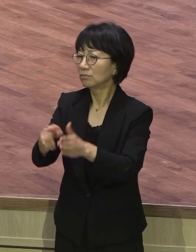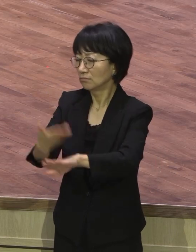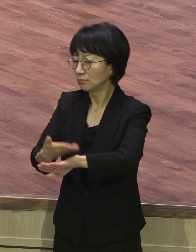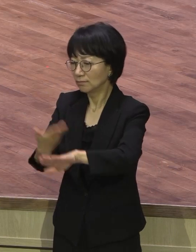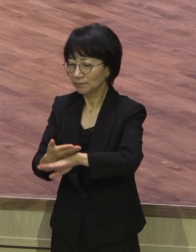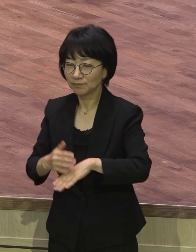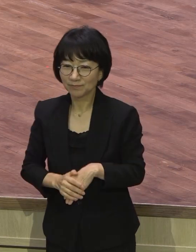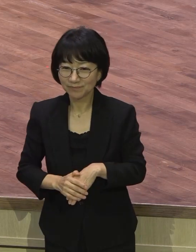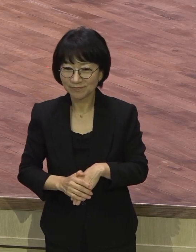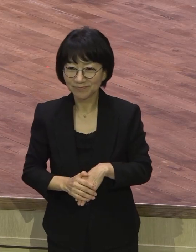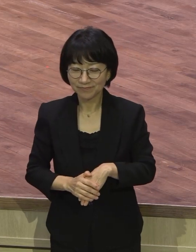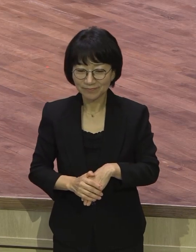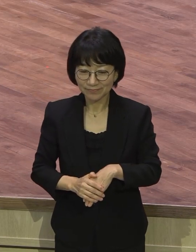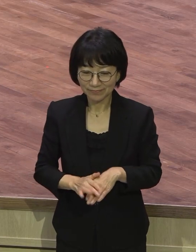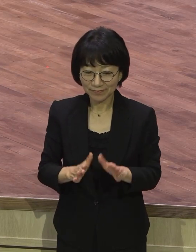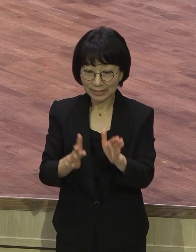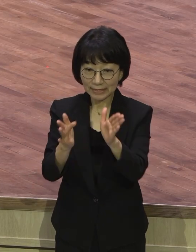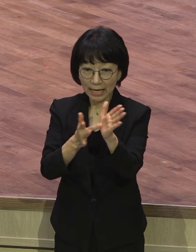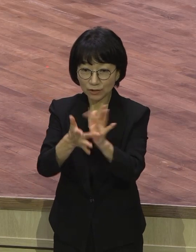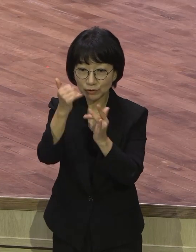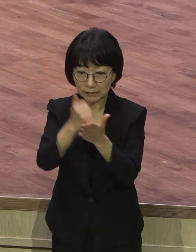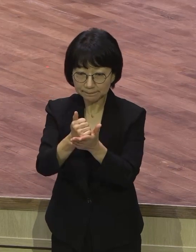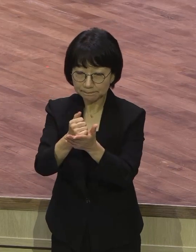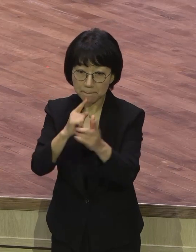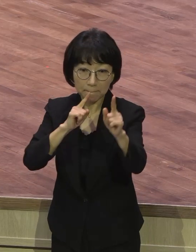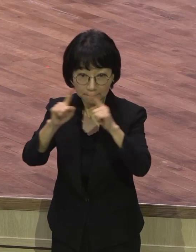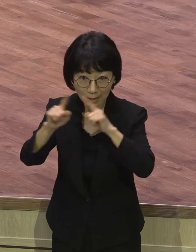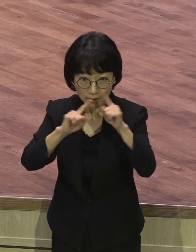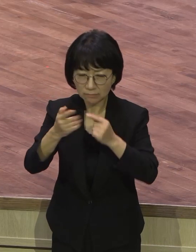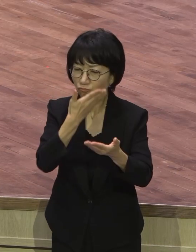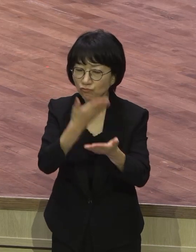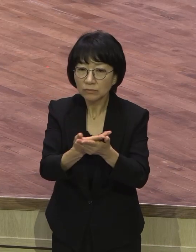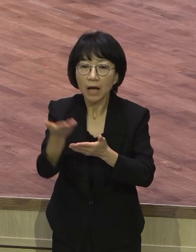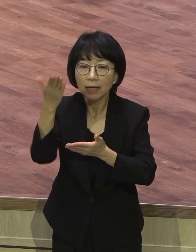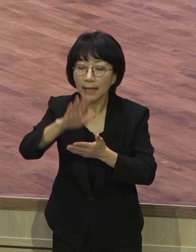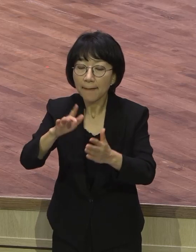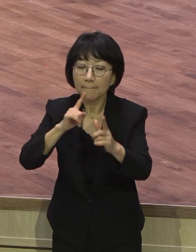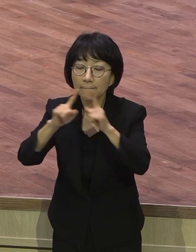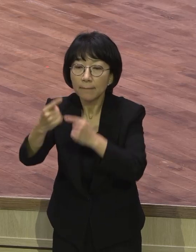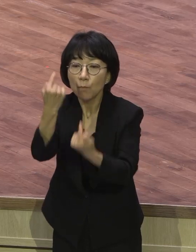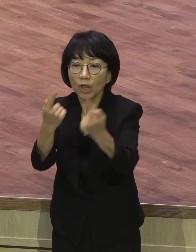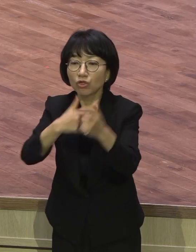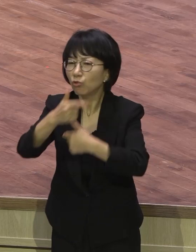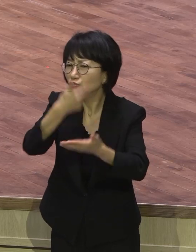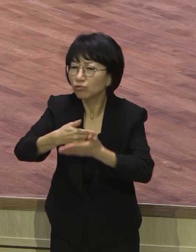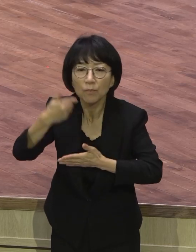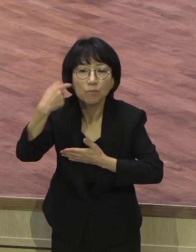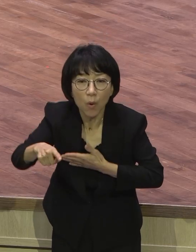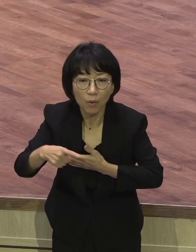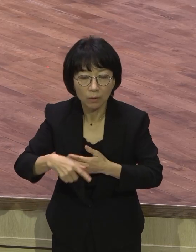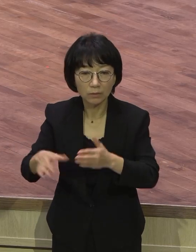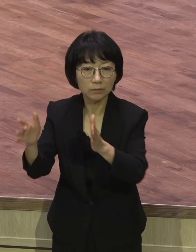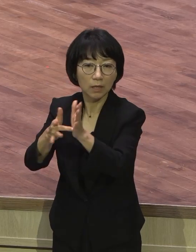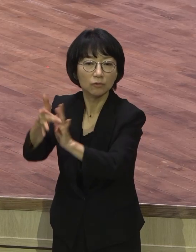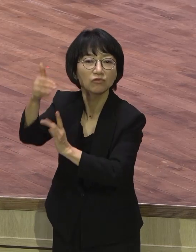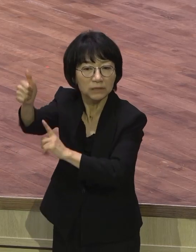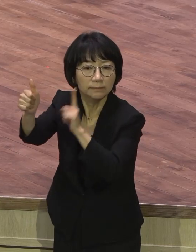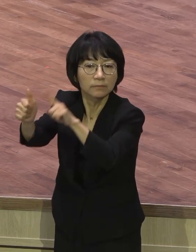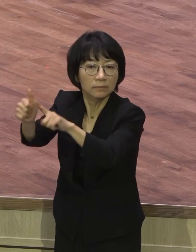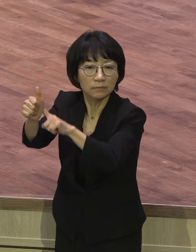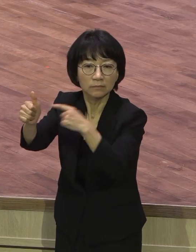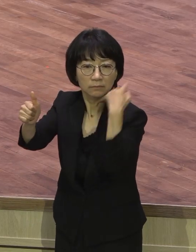예수님이 하신 말씀도 중요하지만 예수님 그 자체를 더 중요하게 생각합니다 예수 자체를